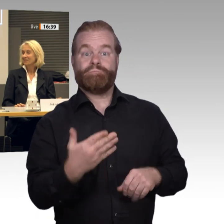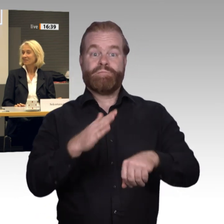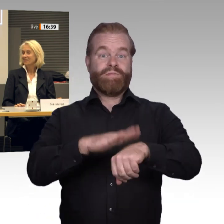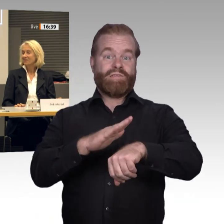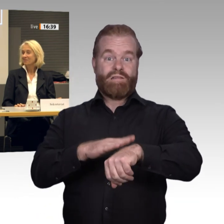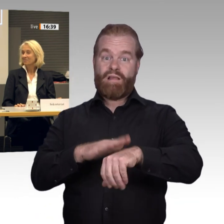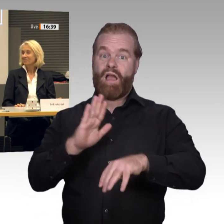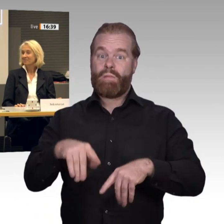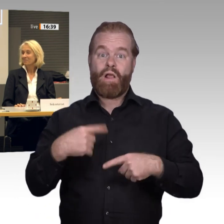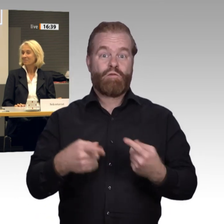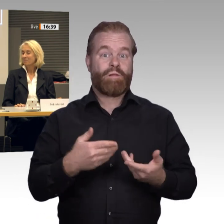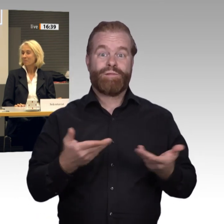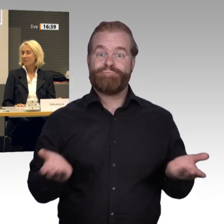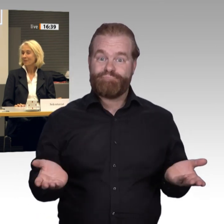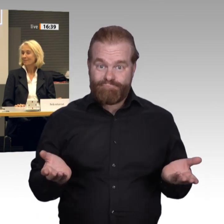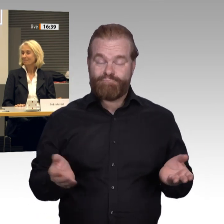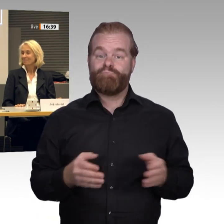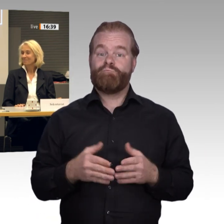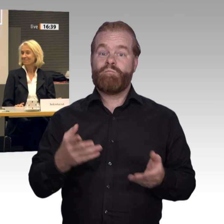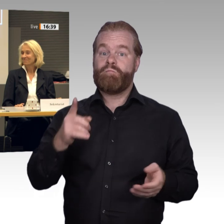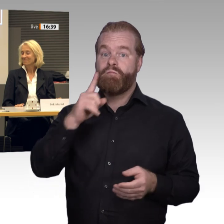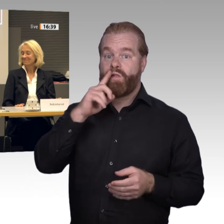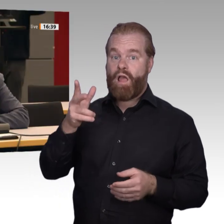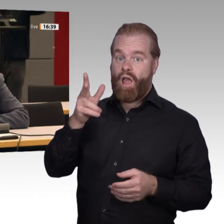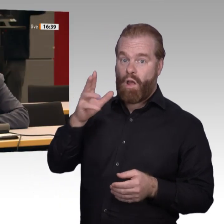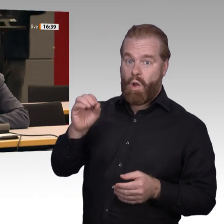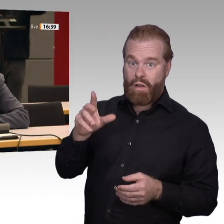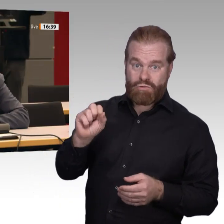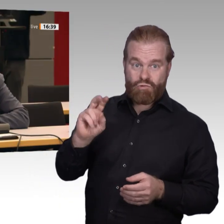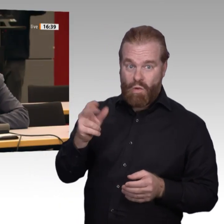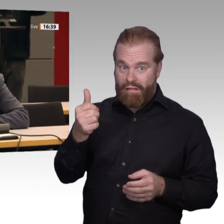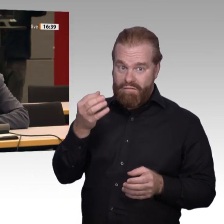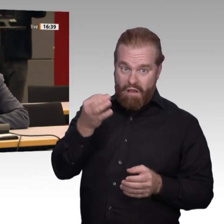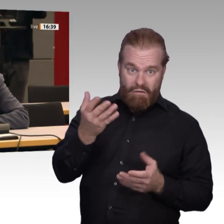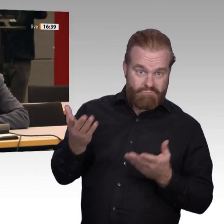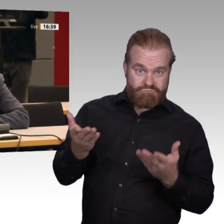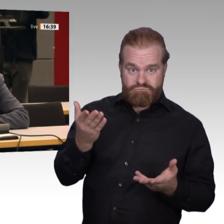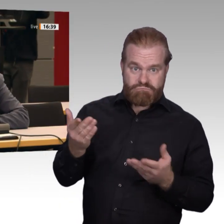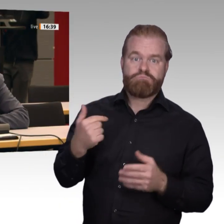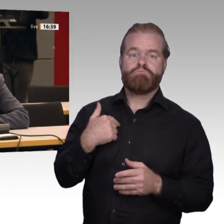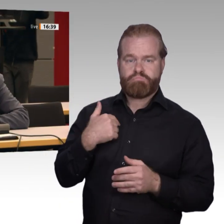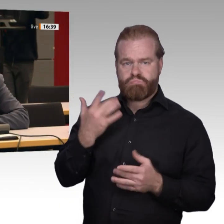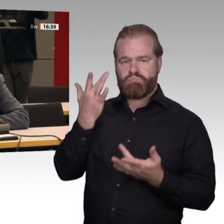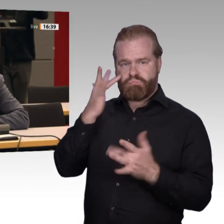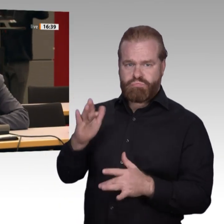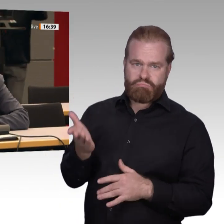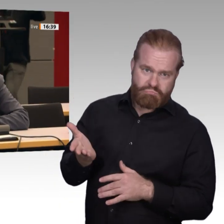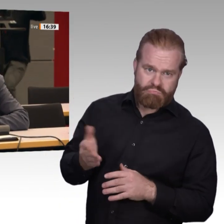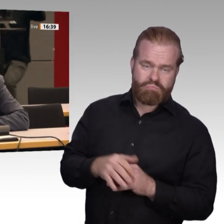der Fall ist, dann... Ich mache es ganz kurz. Ich möchte nochmal den Themenbereich der anderen